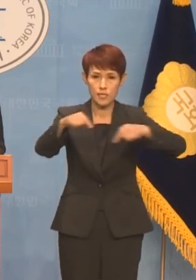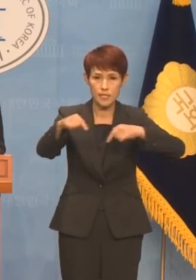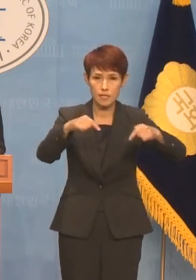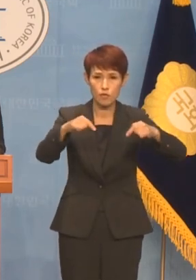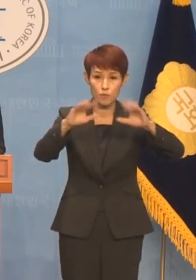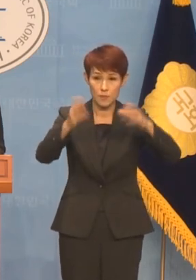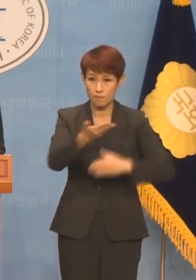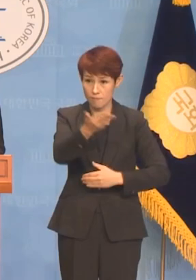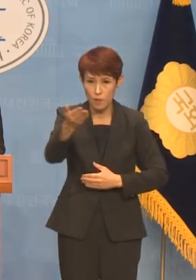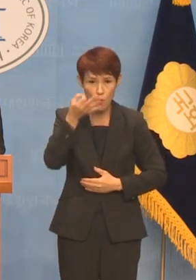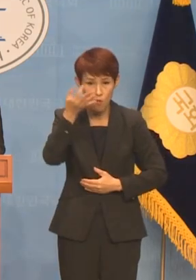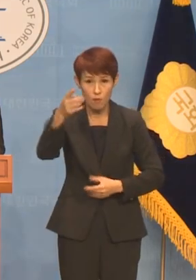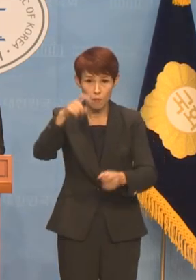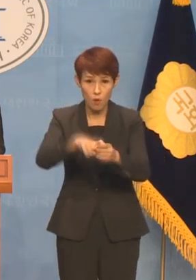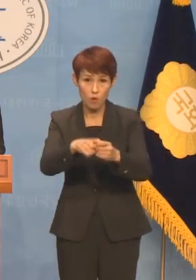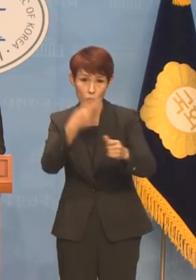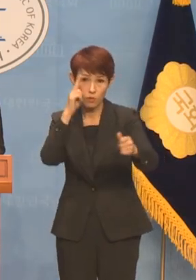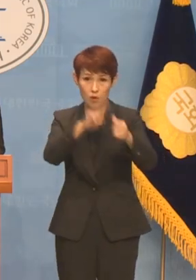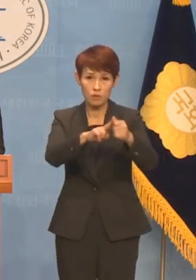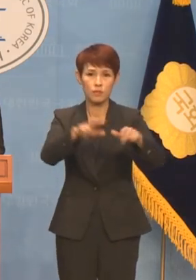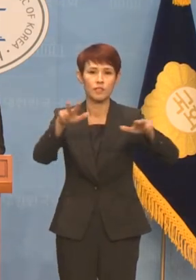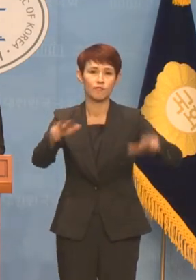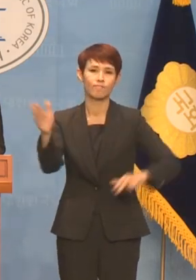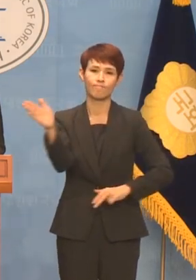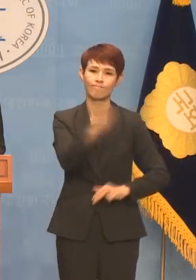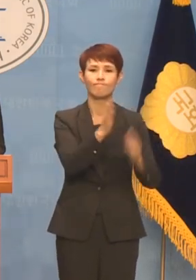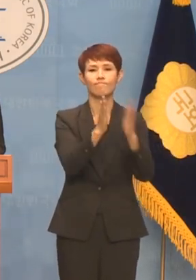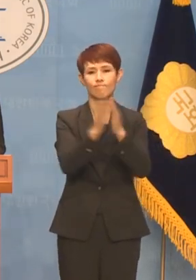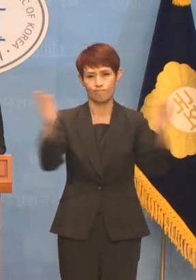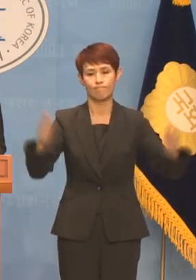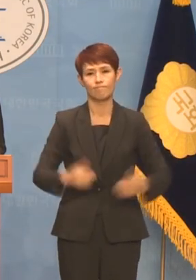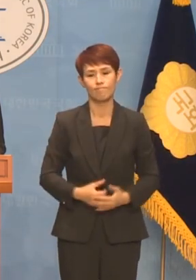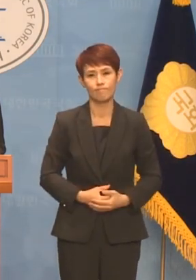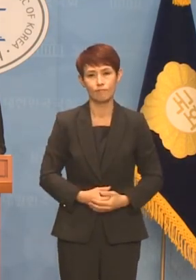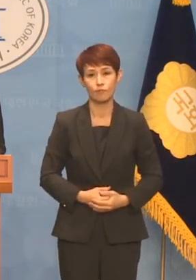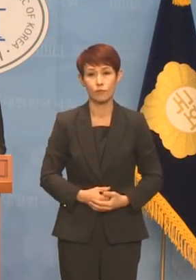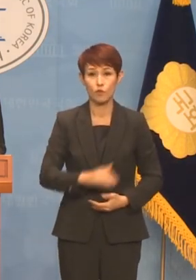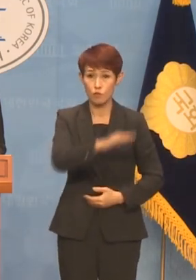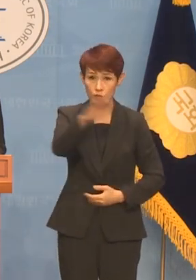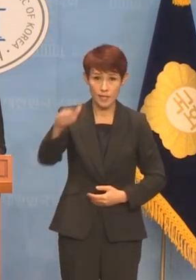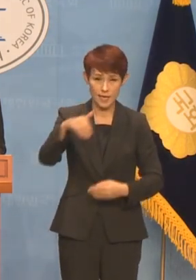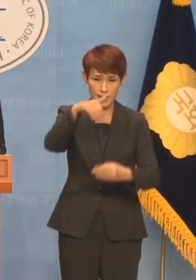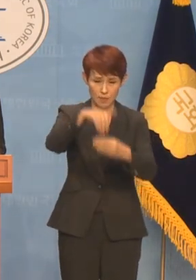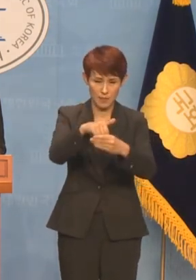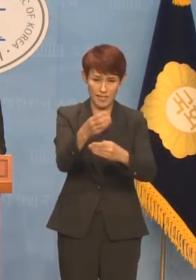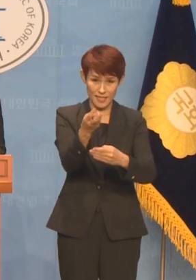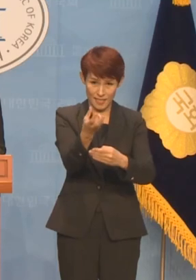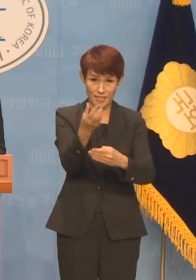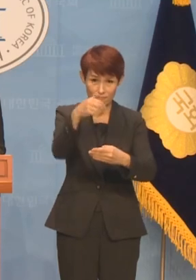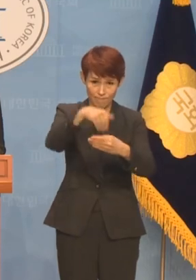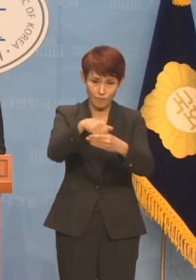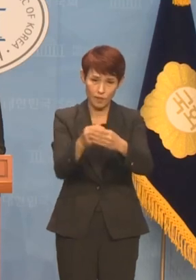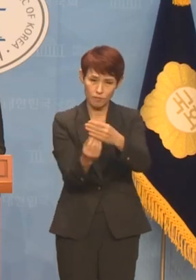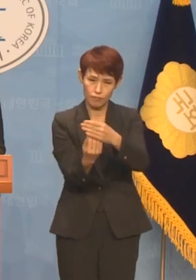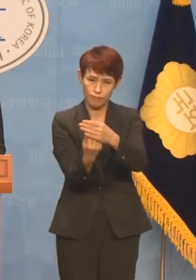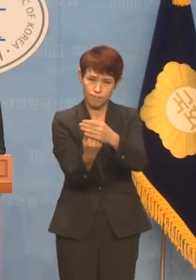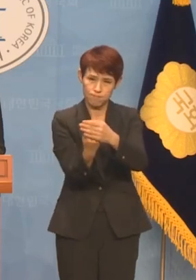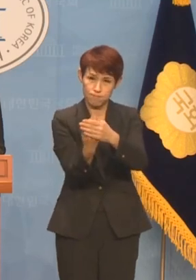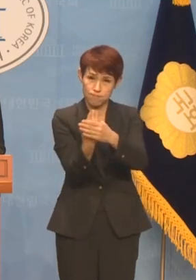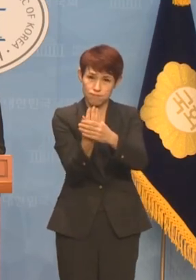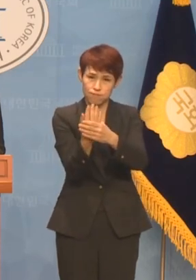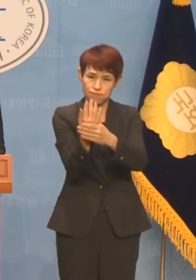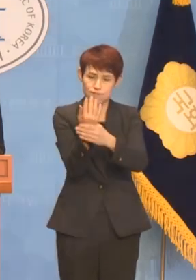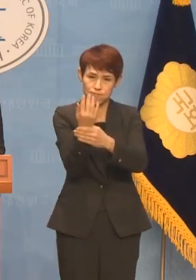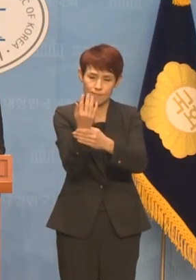국민께 보여드리기 위한 도전은 이제 시작입니다. 우리가 심은 귀중한 이 씨앗이 싹을 틔우고